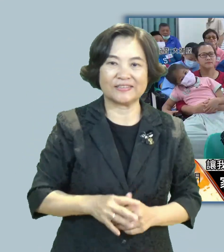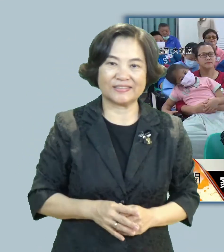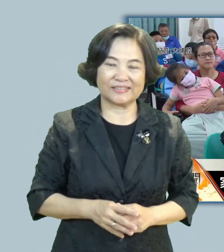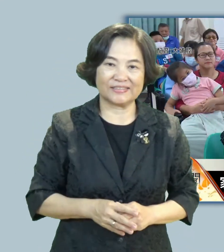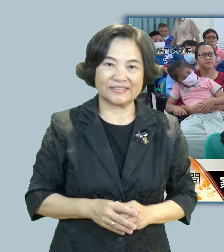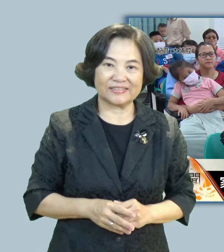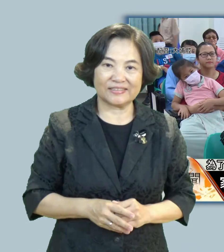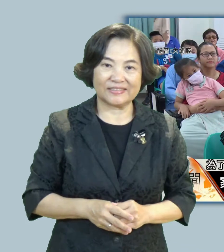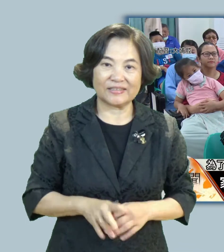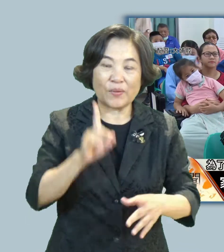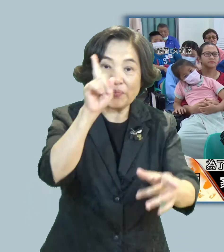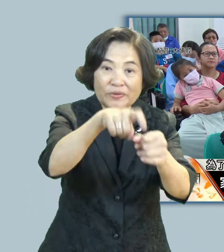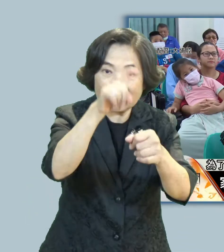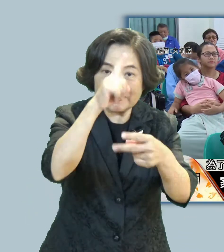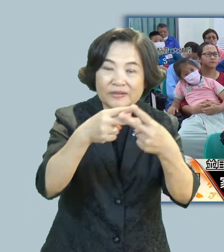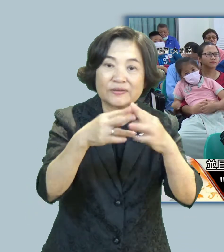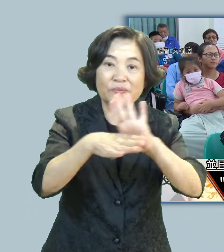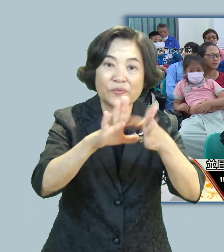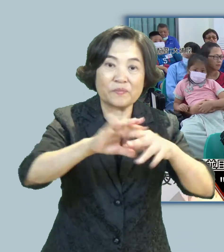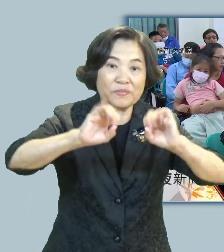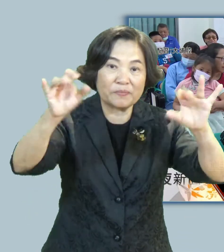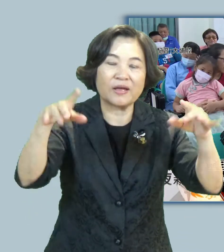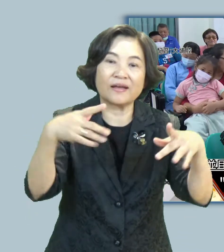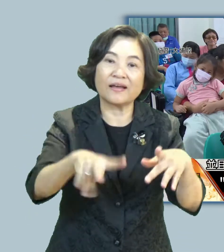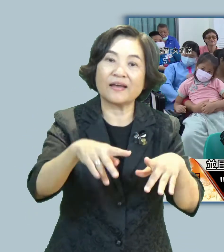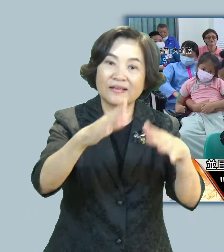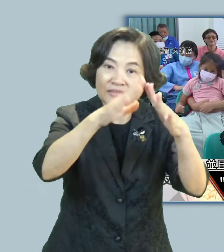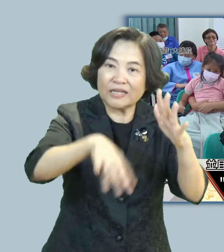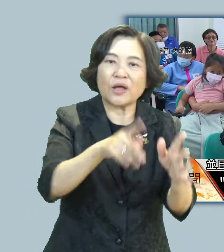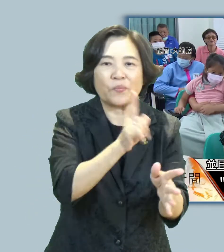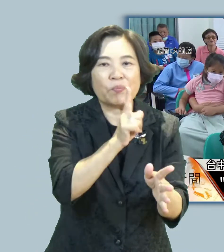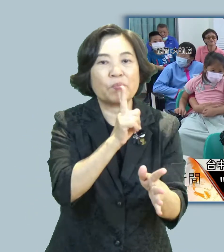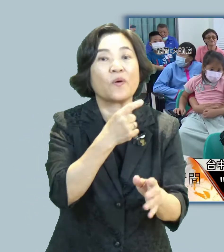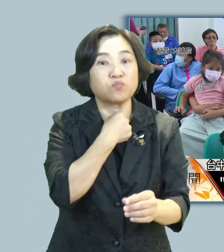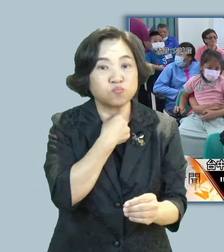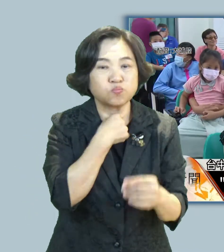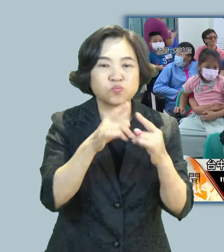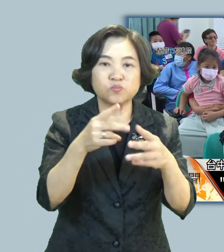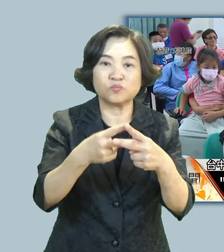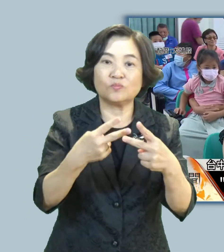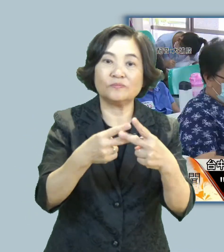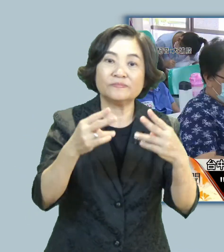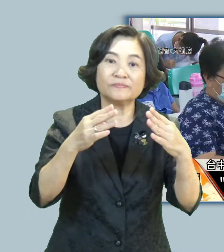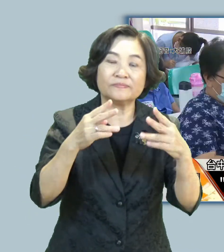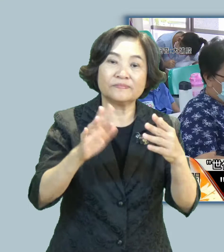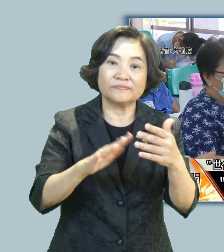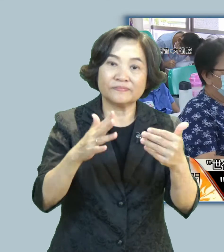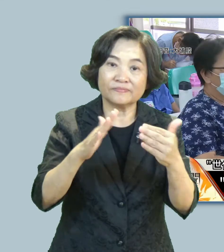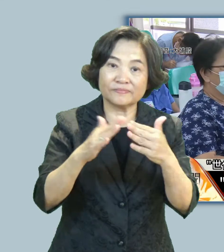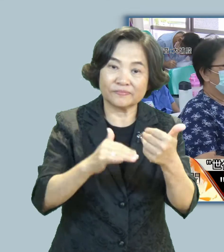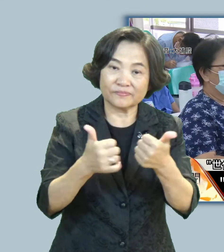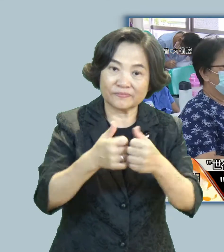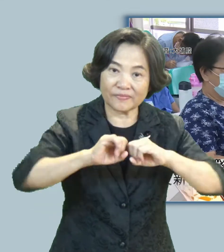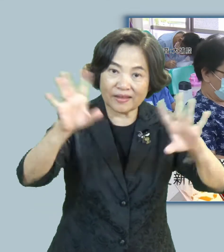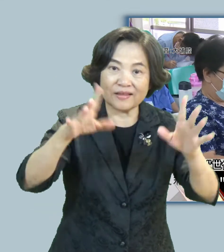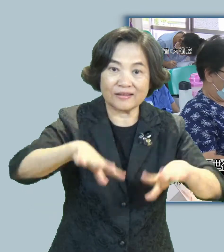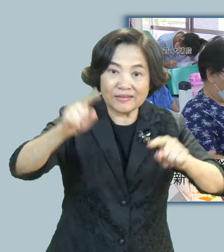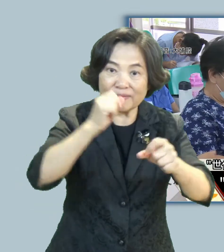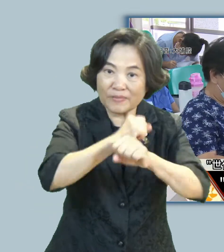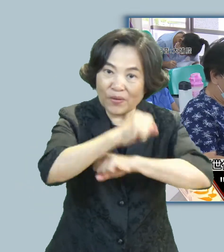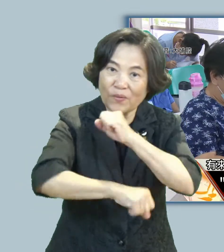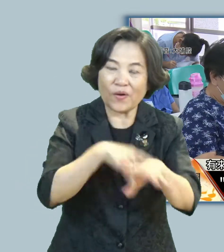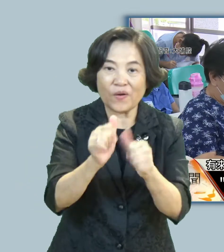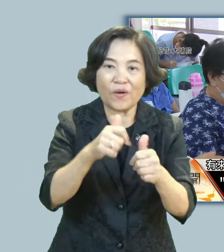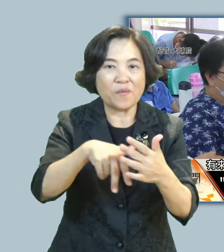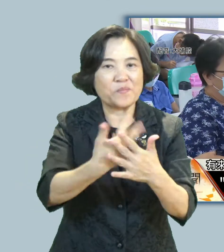去。 为了推广客家文化，同鼓励亲子投入卡度用母语，台中市客委会召集摆办四台客家口述艺术比